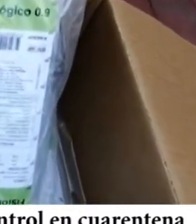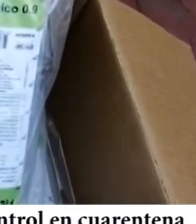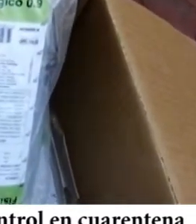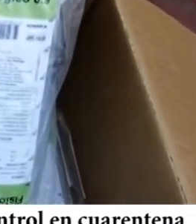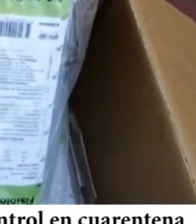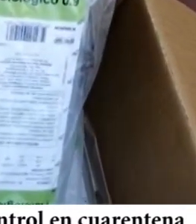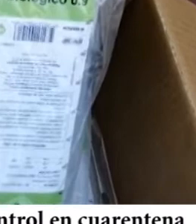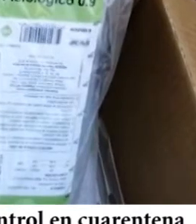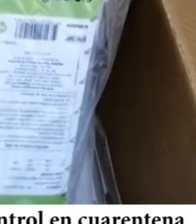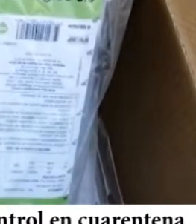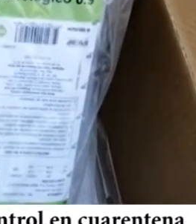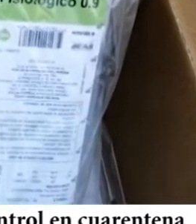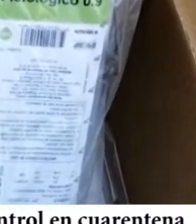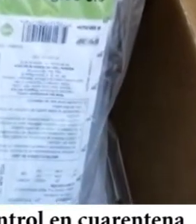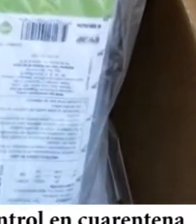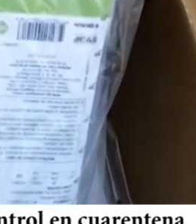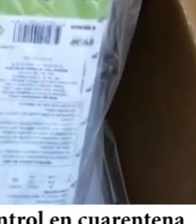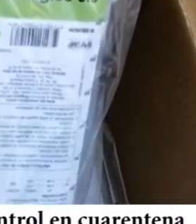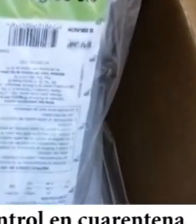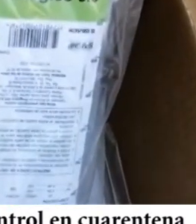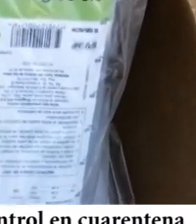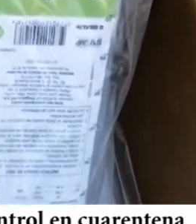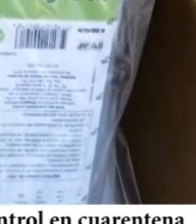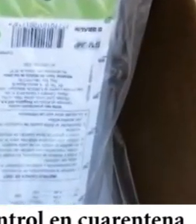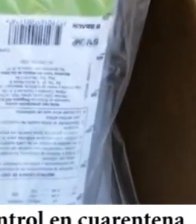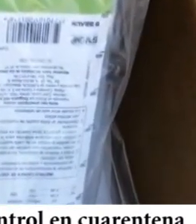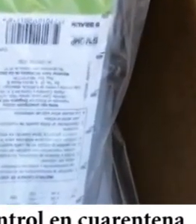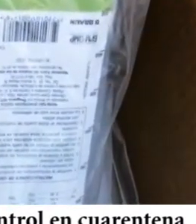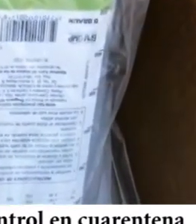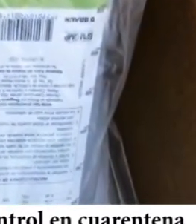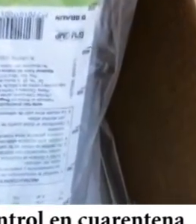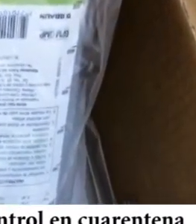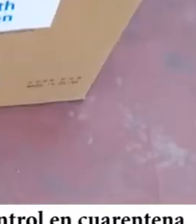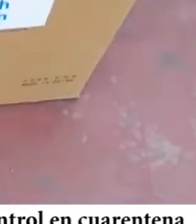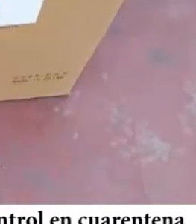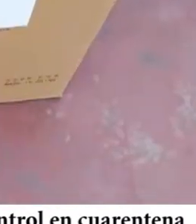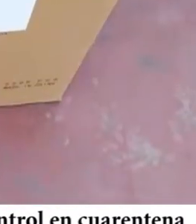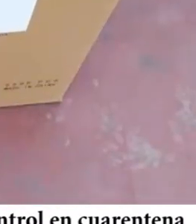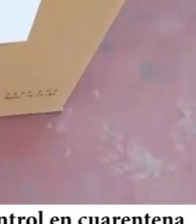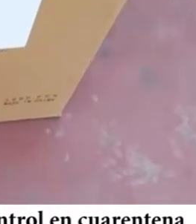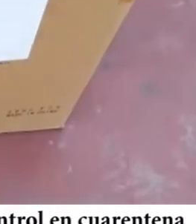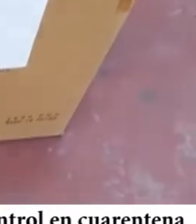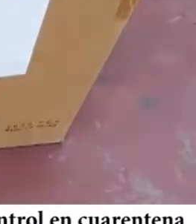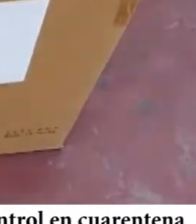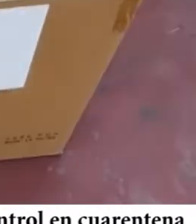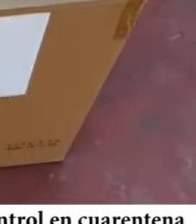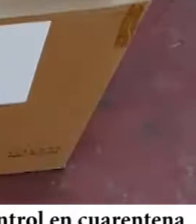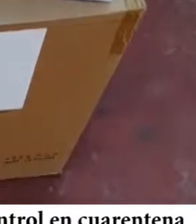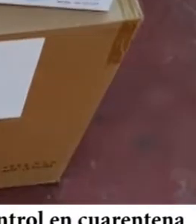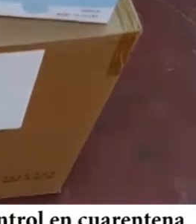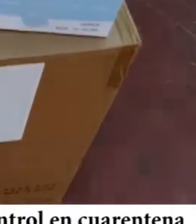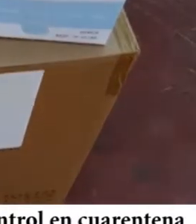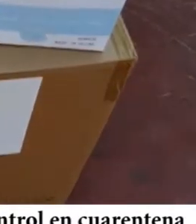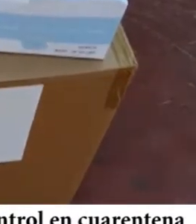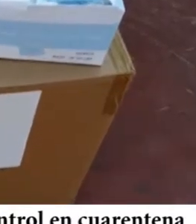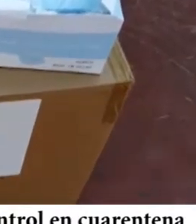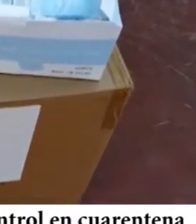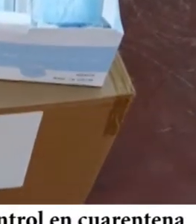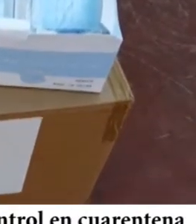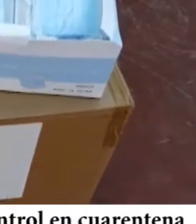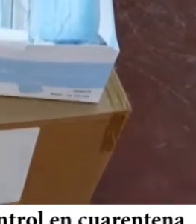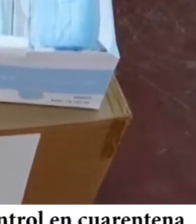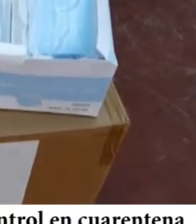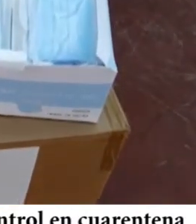apoyo que se viene realizando. Ya, como verán, cada semana se hace entrega de importantes